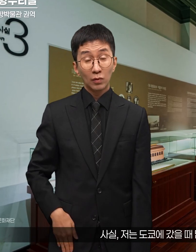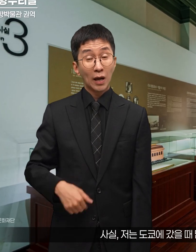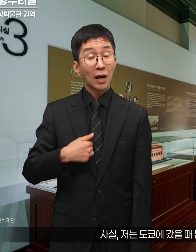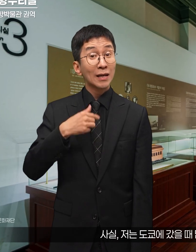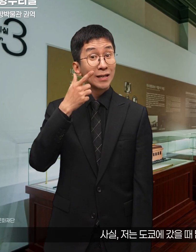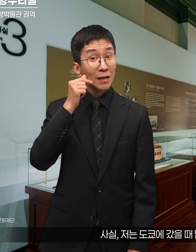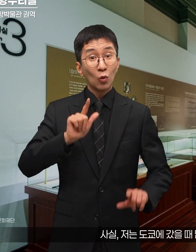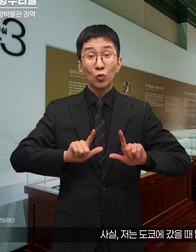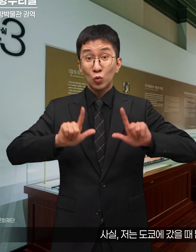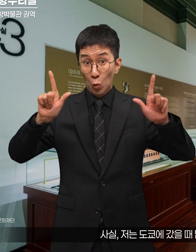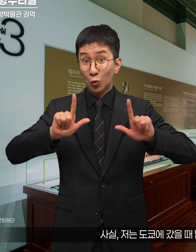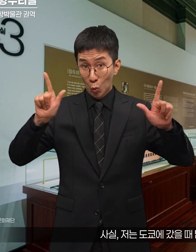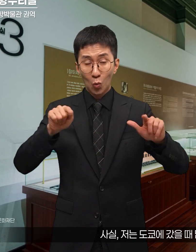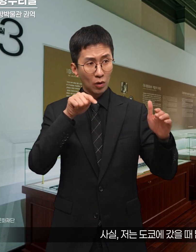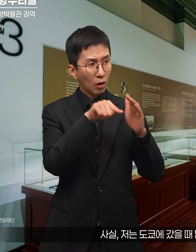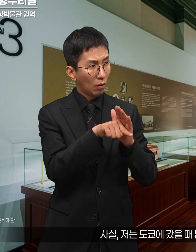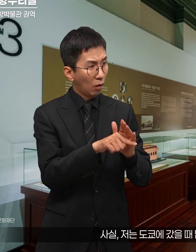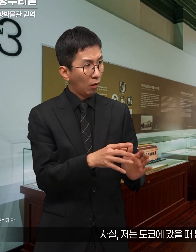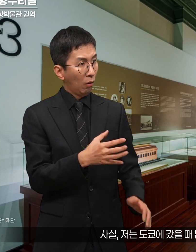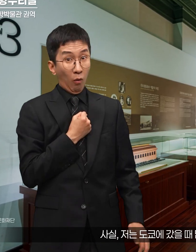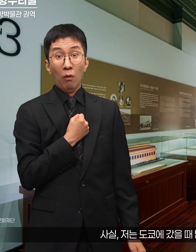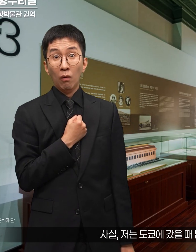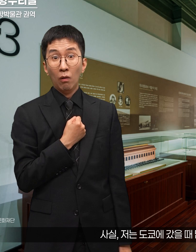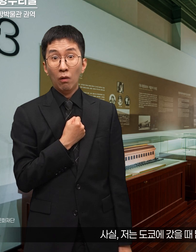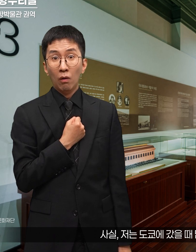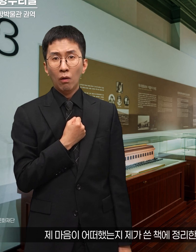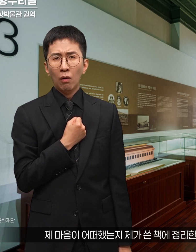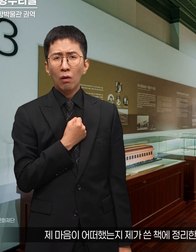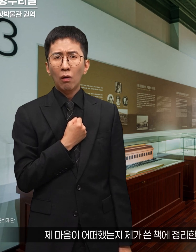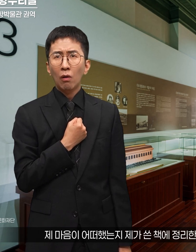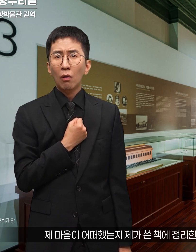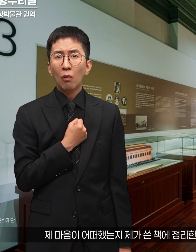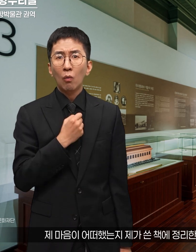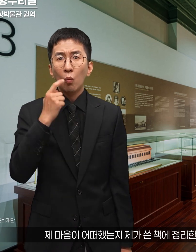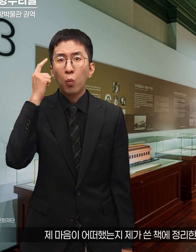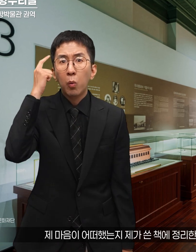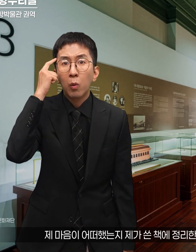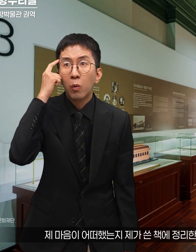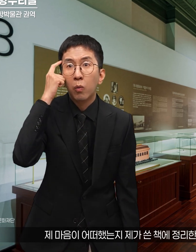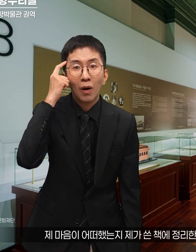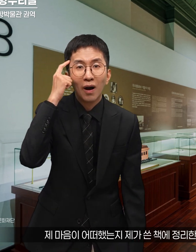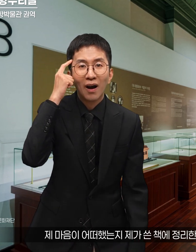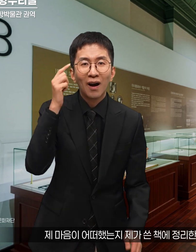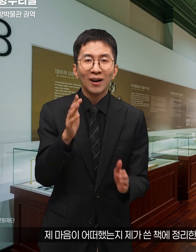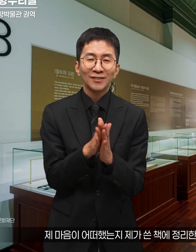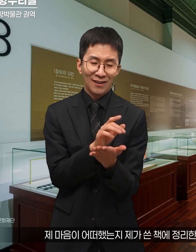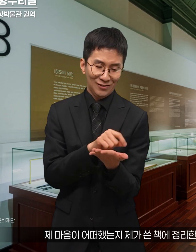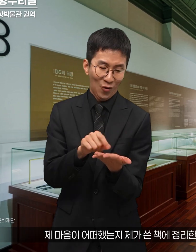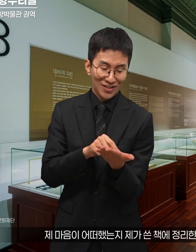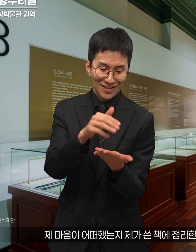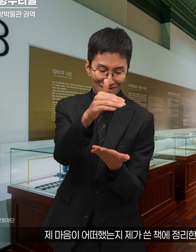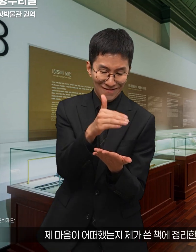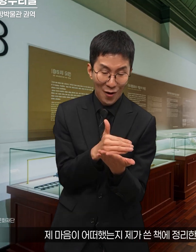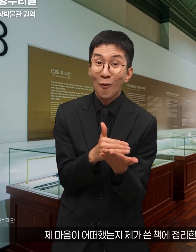저는 도쿄에 갔을 때 많이 놀랐습니다. 제 마음이 어떠했는지 제가 쓴 책에 정리한 내용을